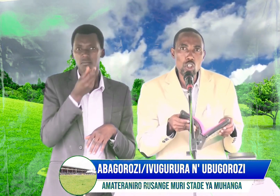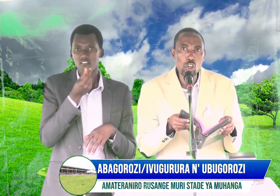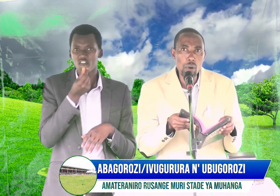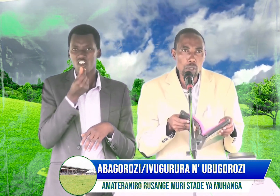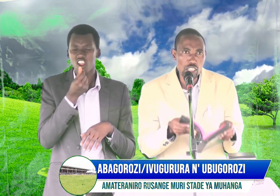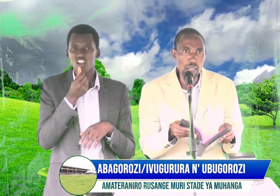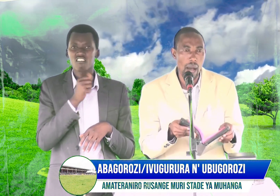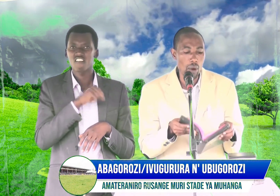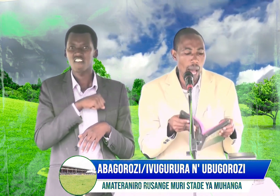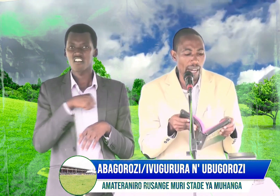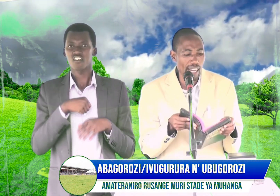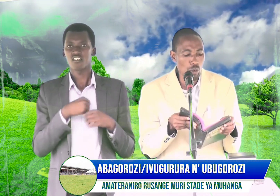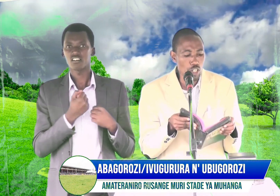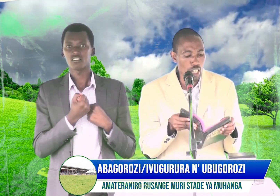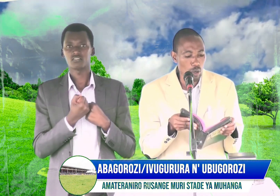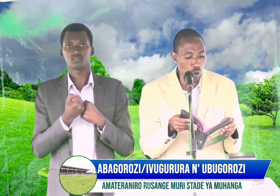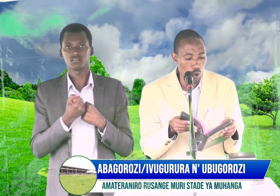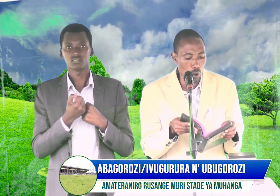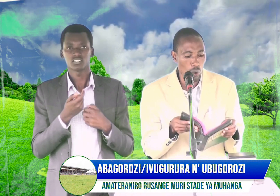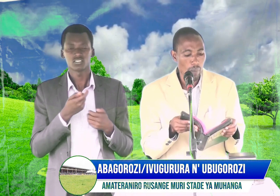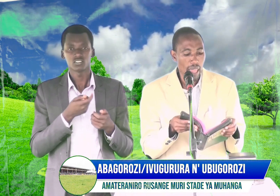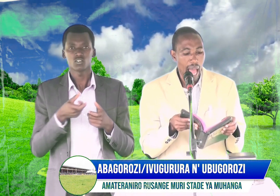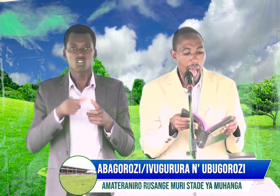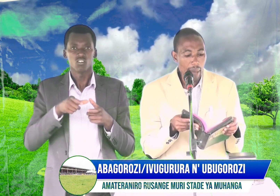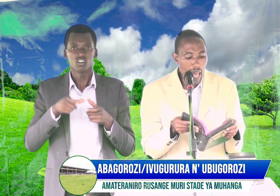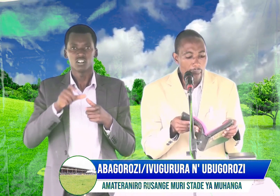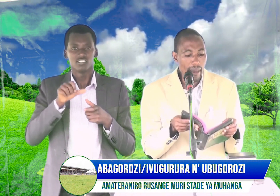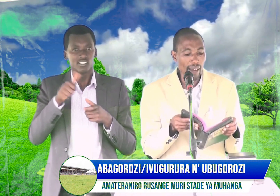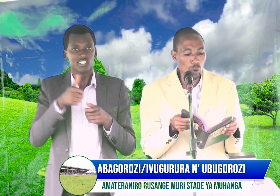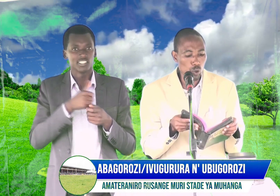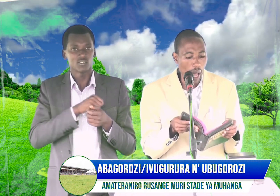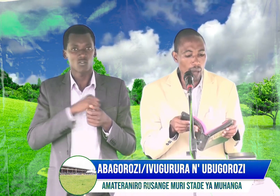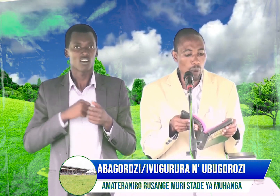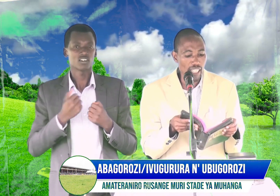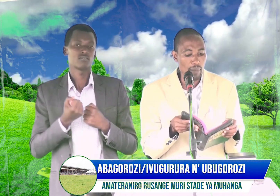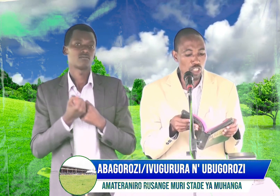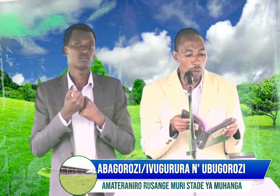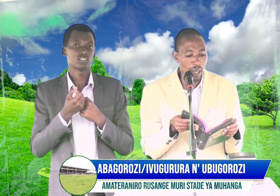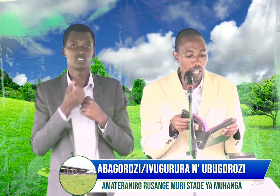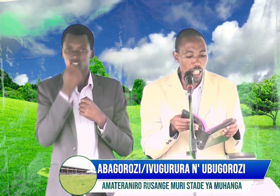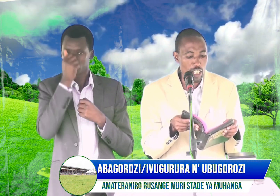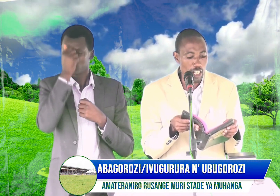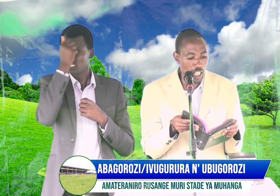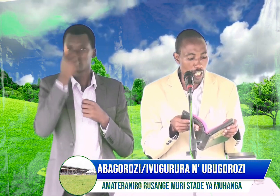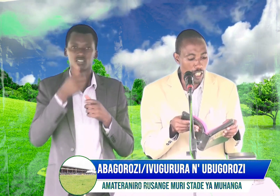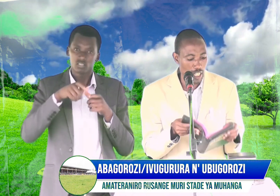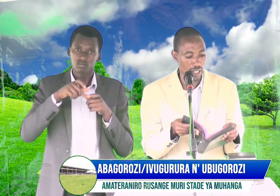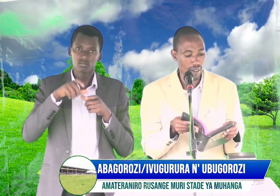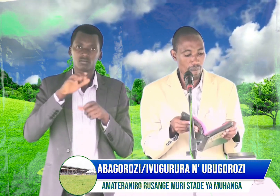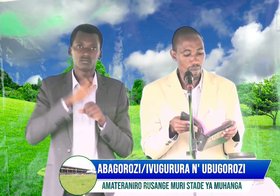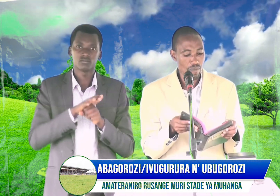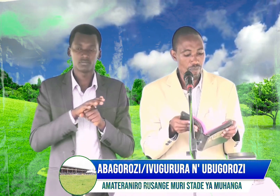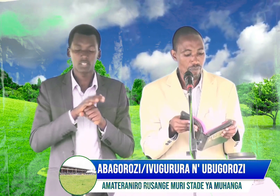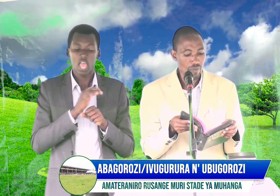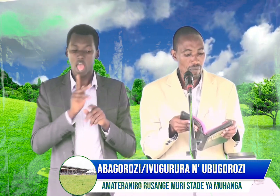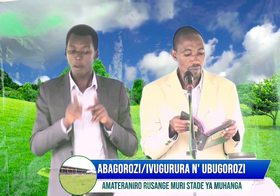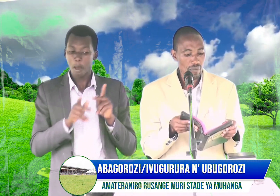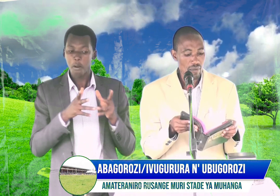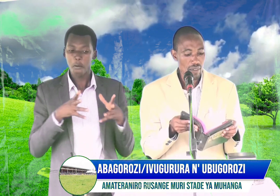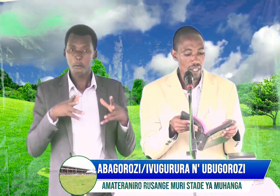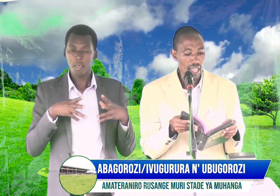afite ubugugu mu mutima buhamagara ubundi bugugu abemera gutwarwa n'imico mibi nk'iyi ngiyi